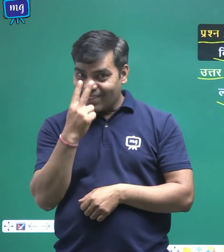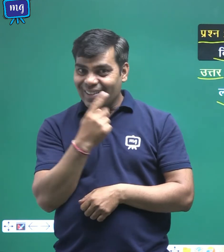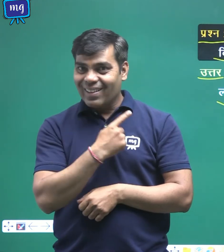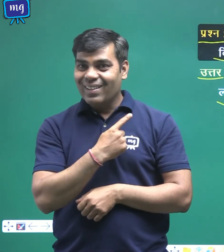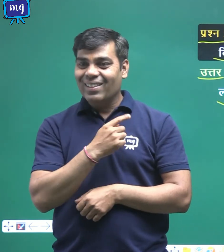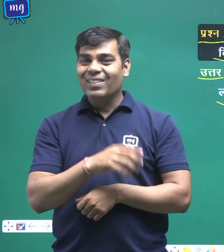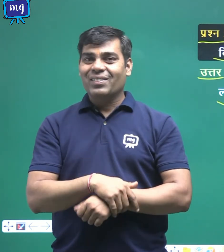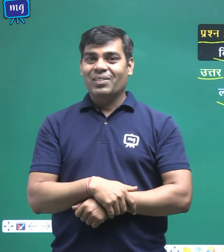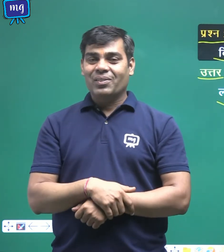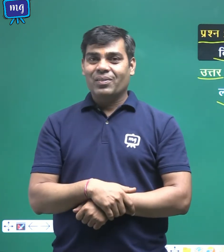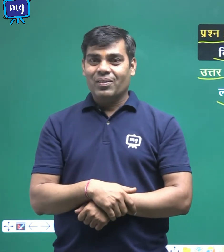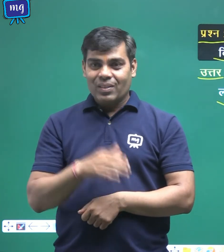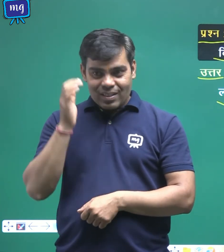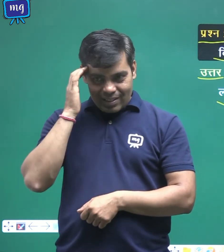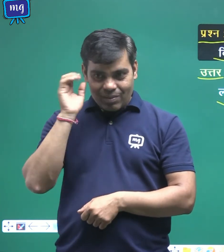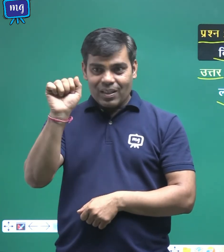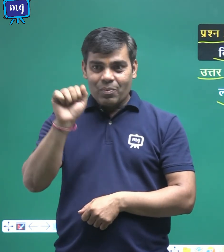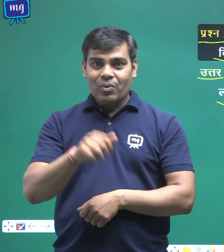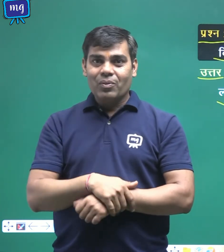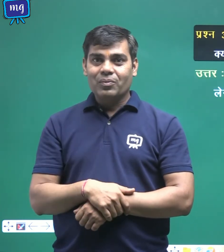देखा। समझ आया आपको?